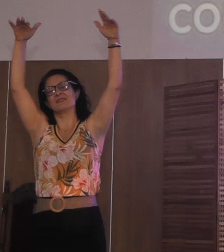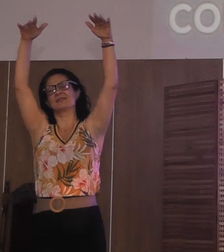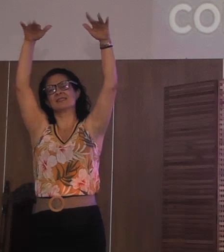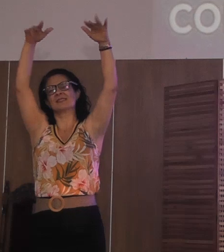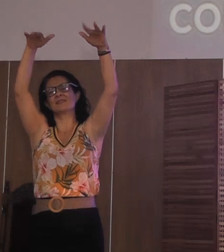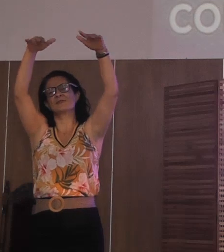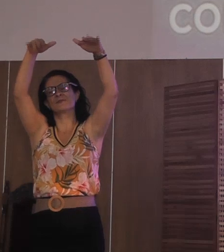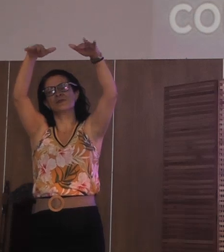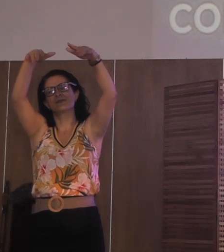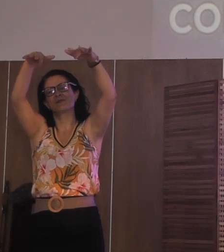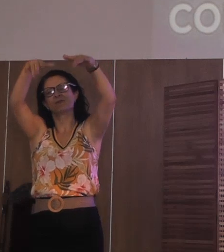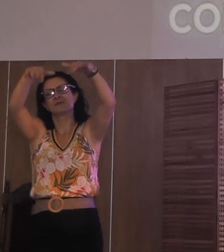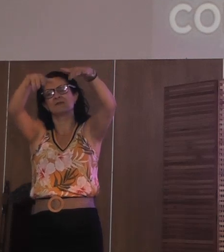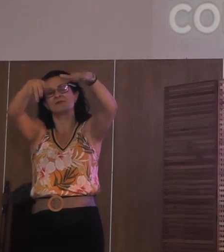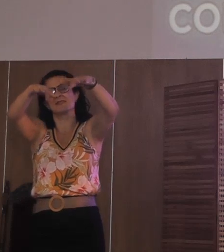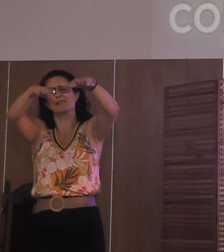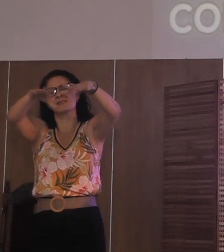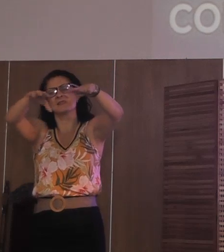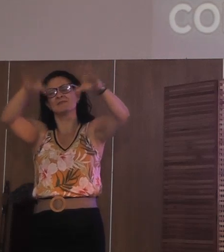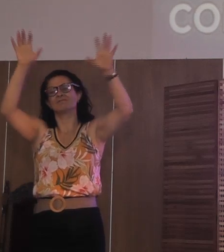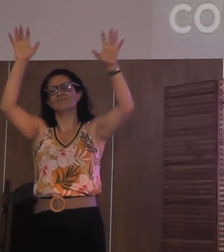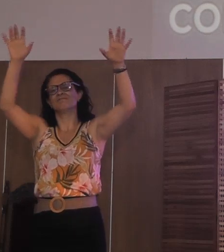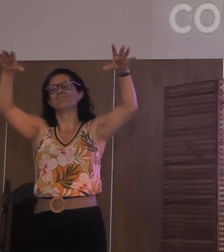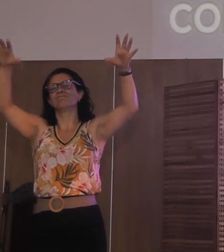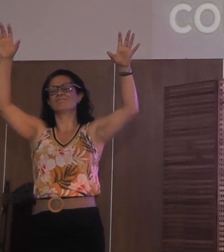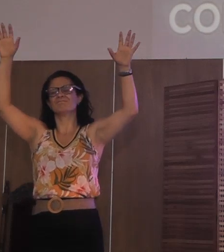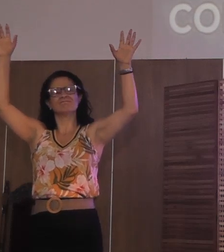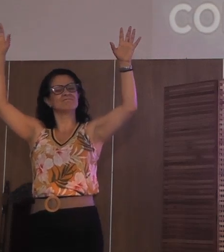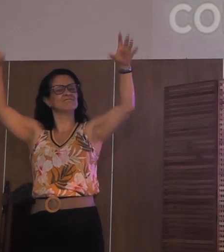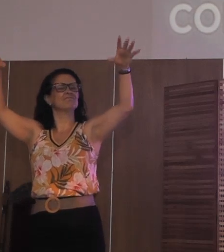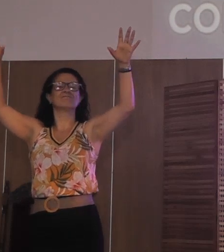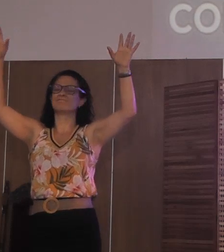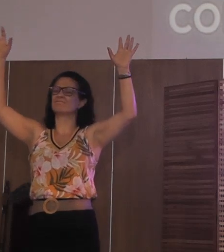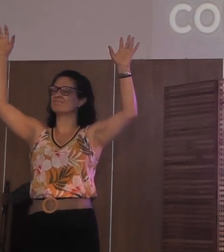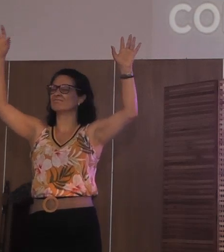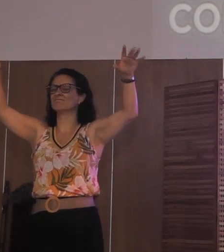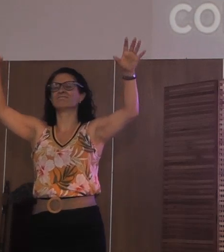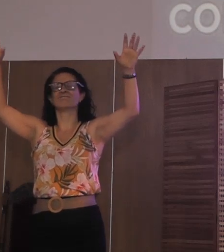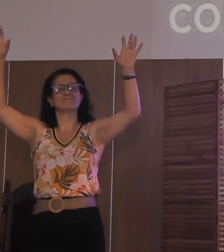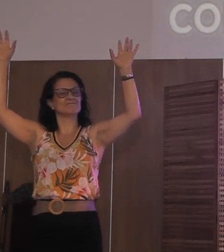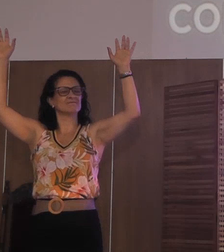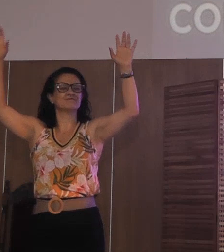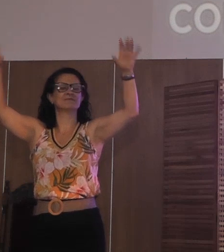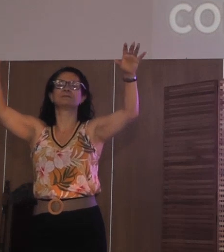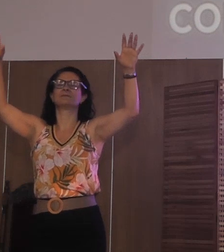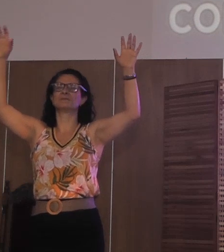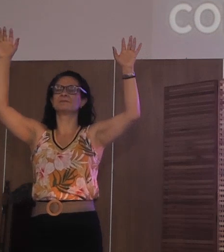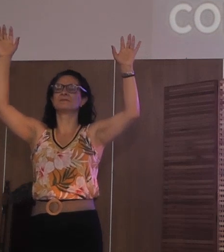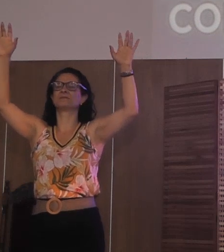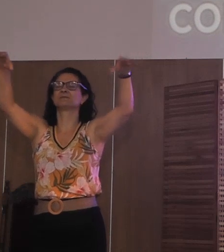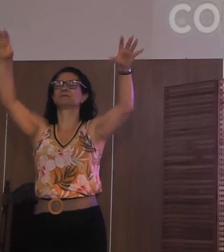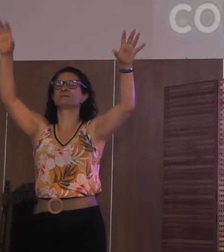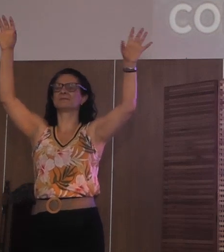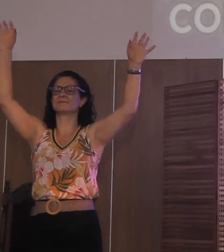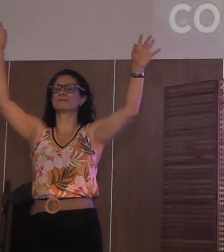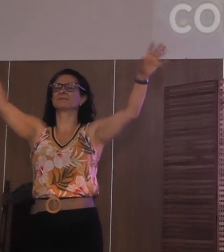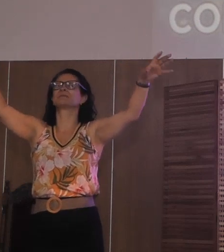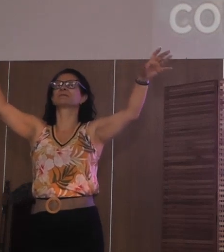ti, com saúde, com graça. Vai